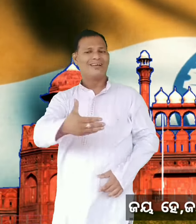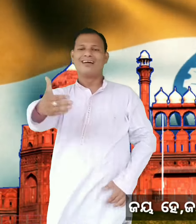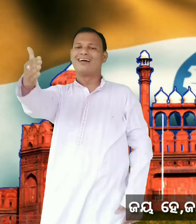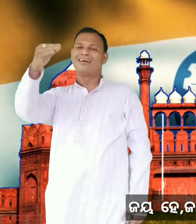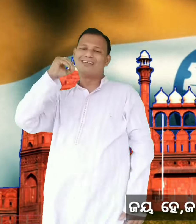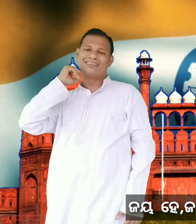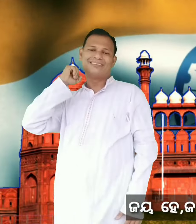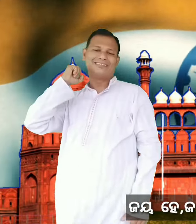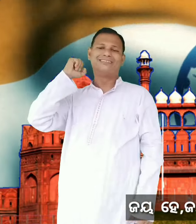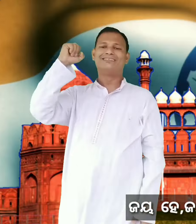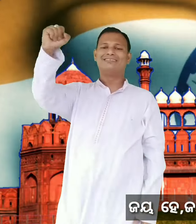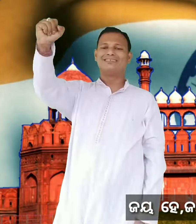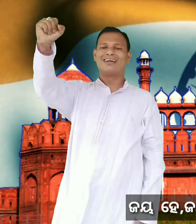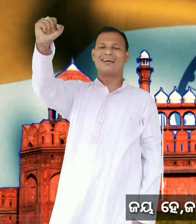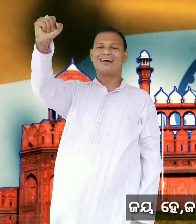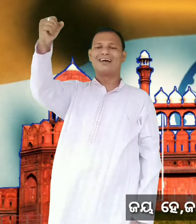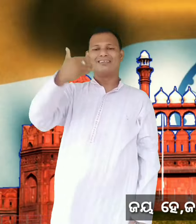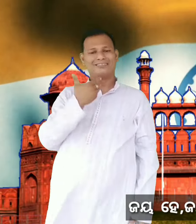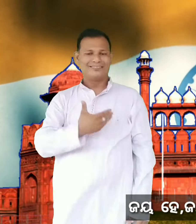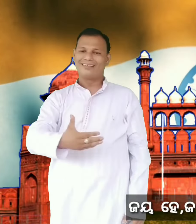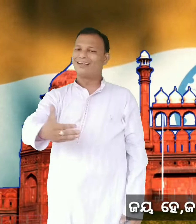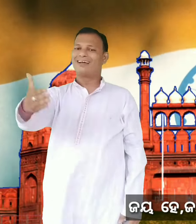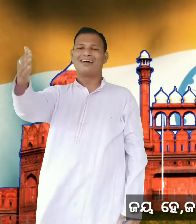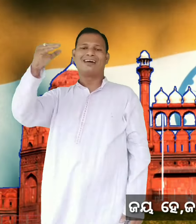जय जय जय जय हे